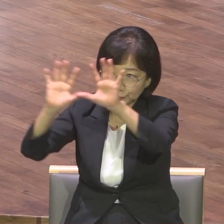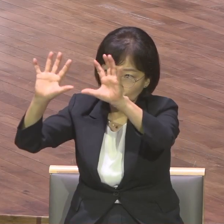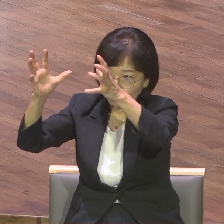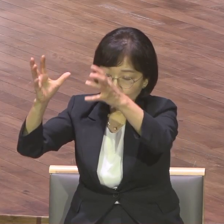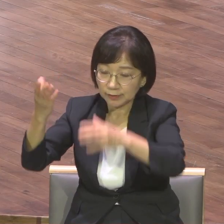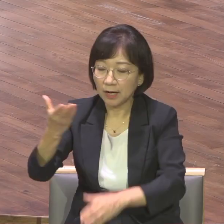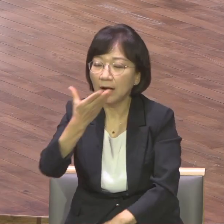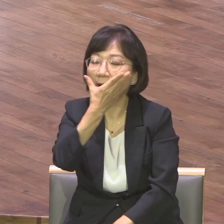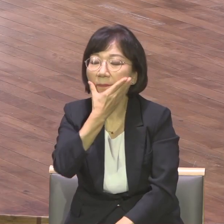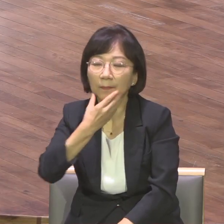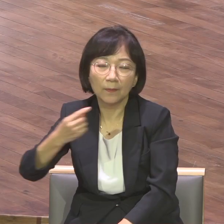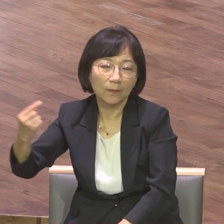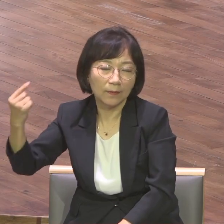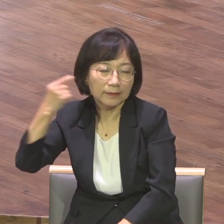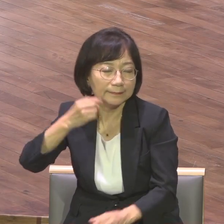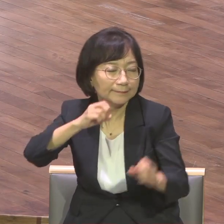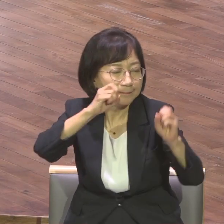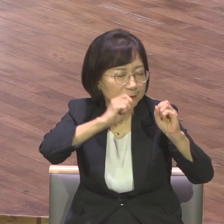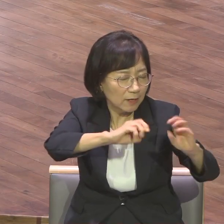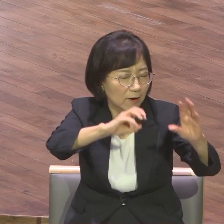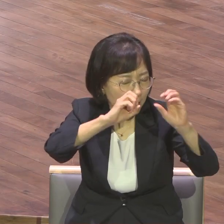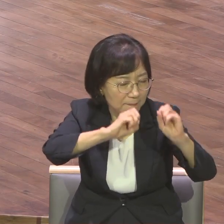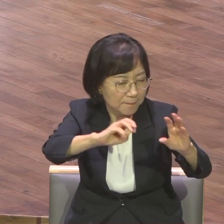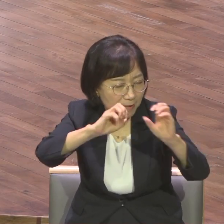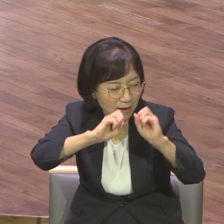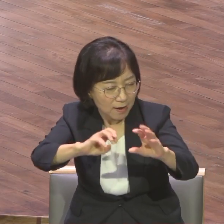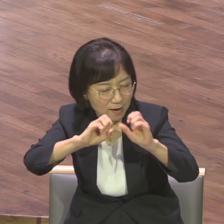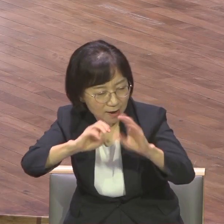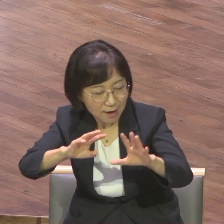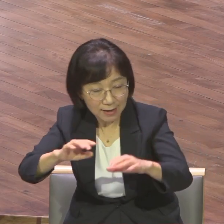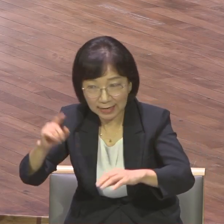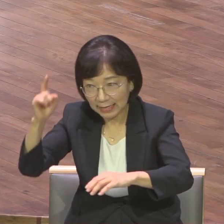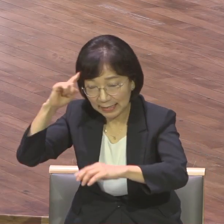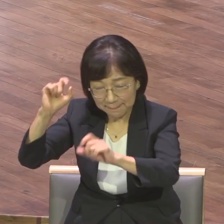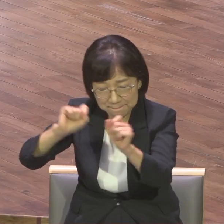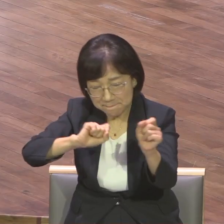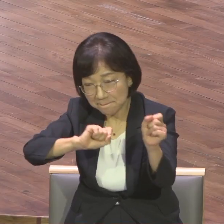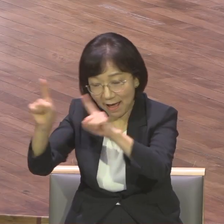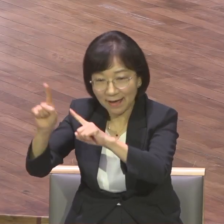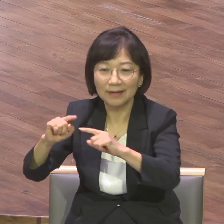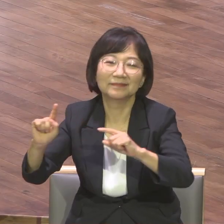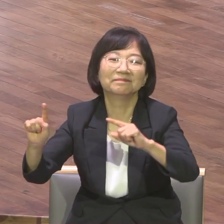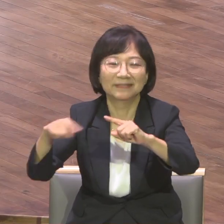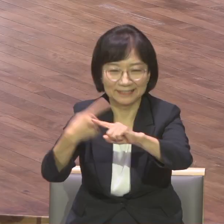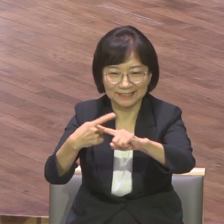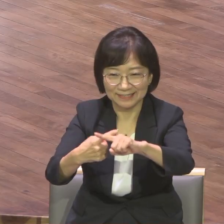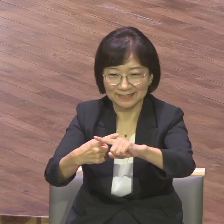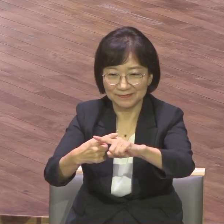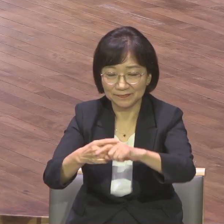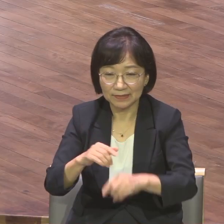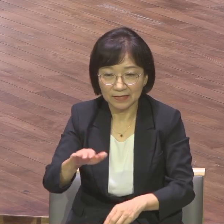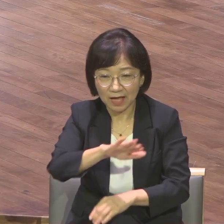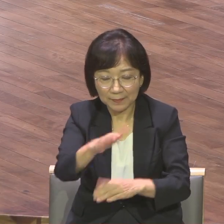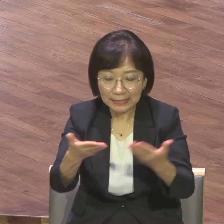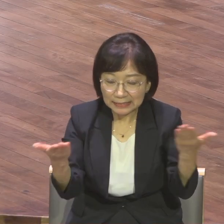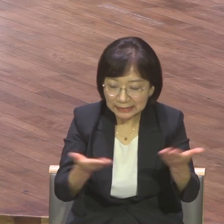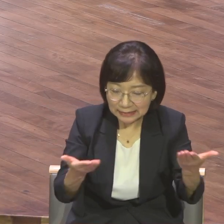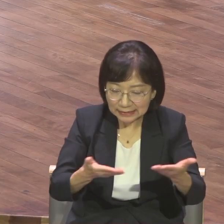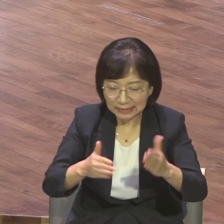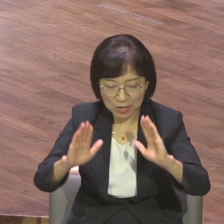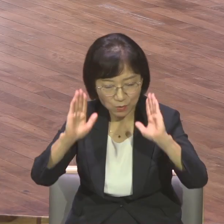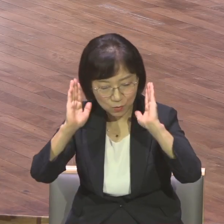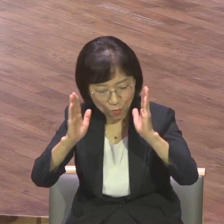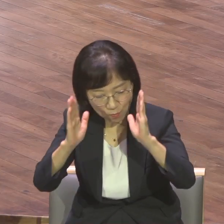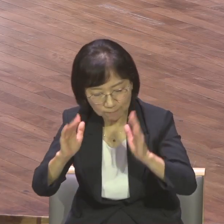살아라. 그게 깨어있는 삶이에요. 직장을 다니든지 여러분이 무슨 일을 하든지 공부를 하든지 뭘 하든지